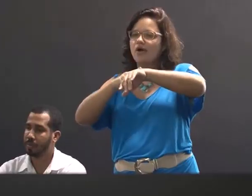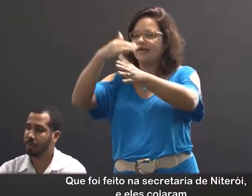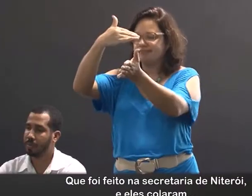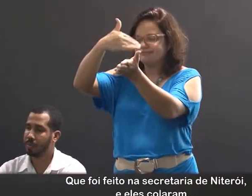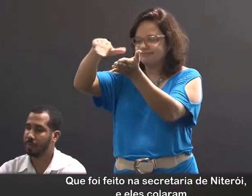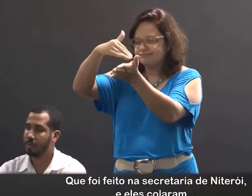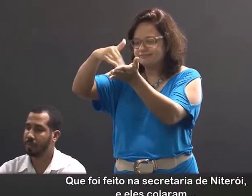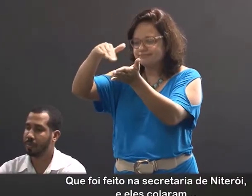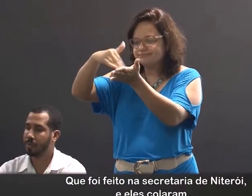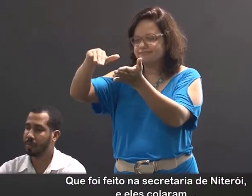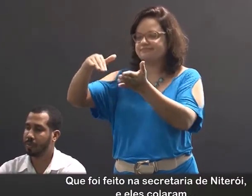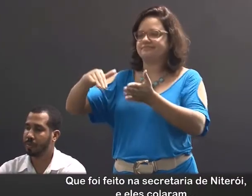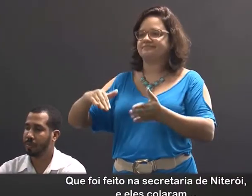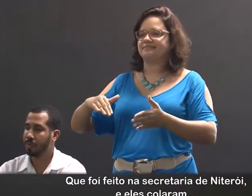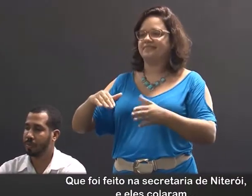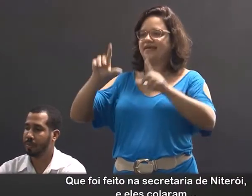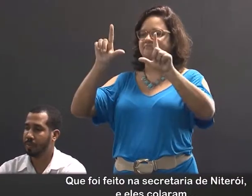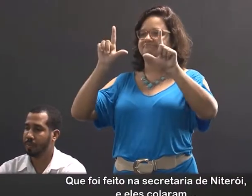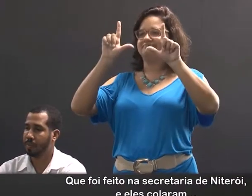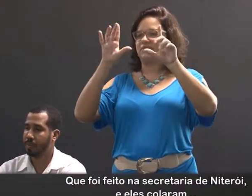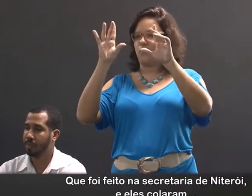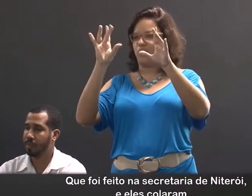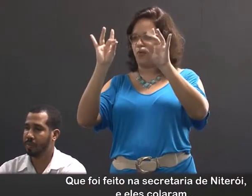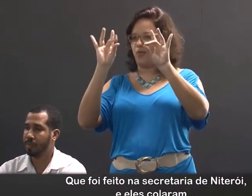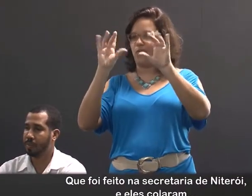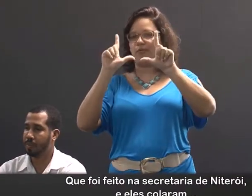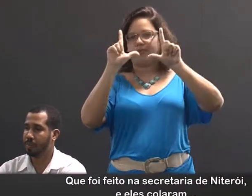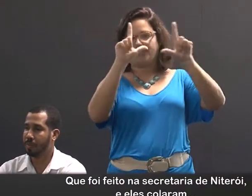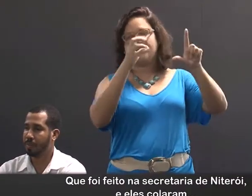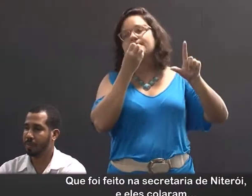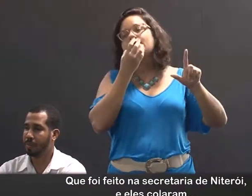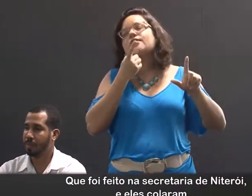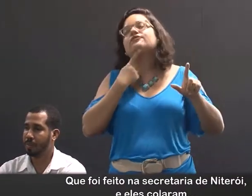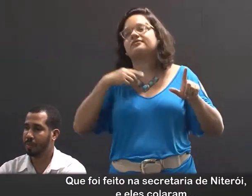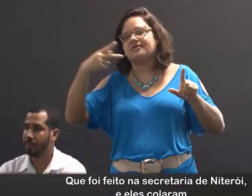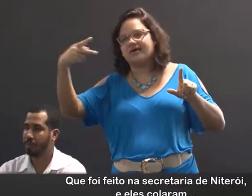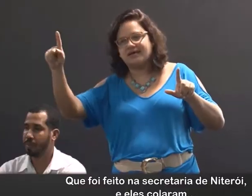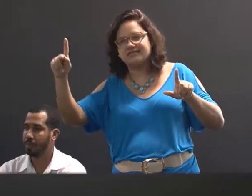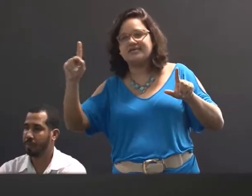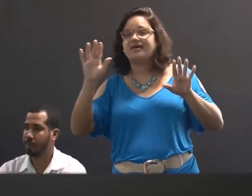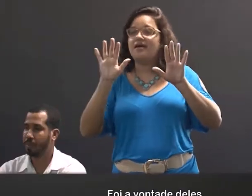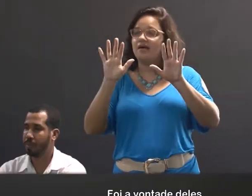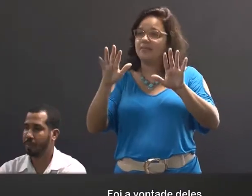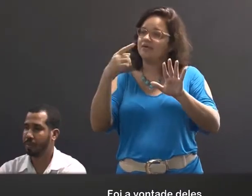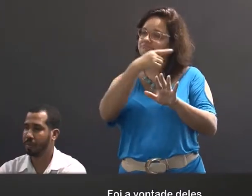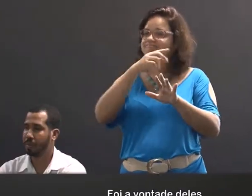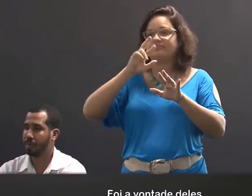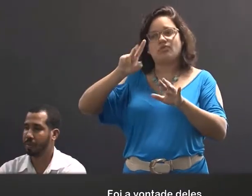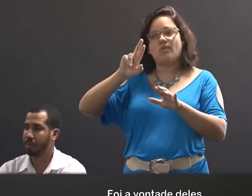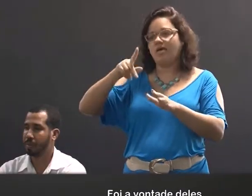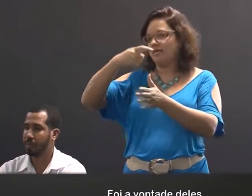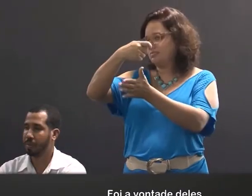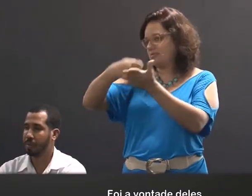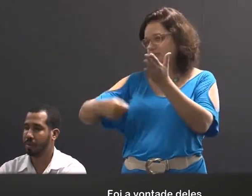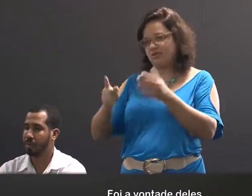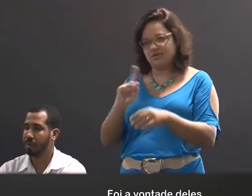em Niterói, que foi feito na Secretaria de Niterói, e eles colaram, foi a vontade deles.